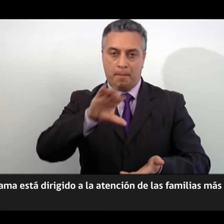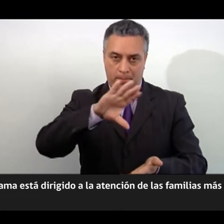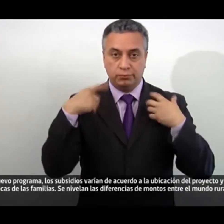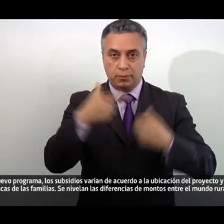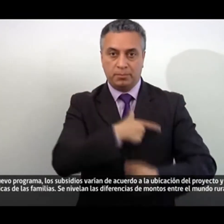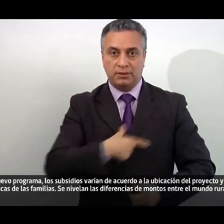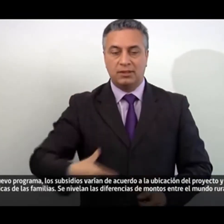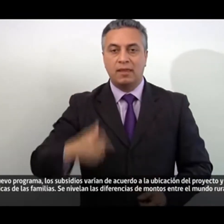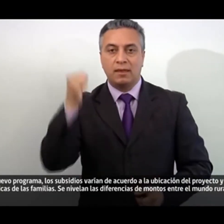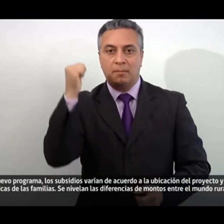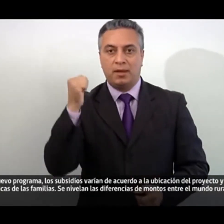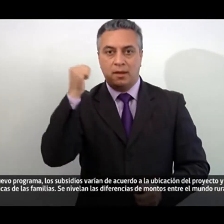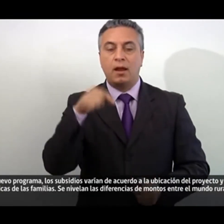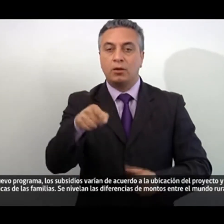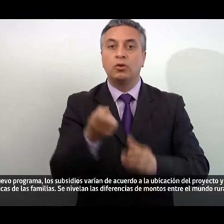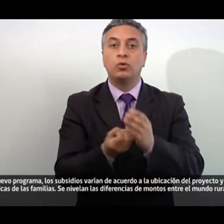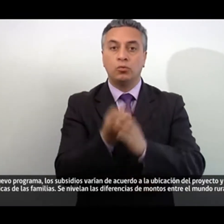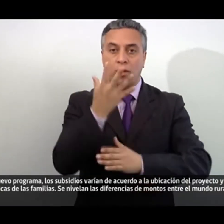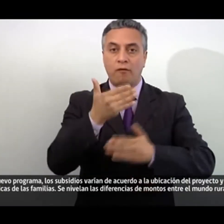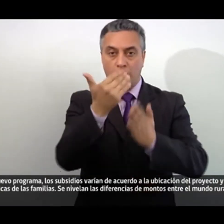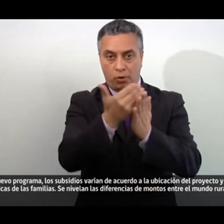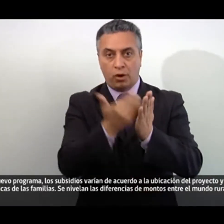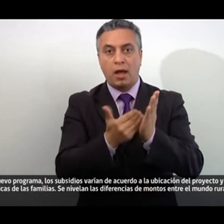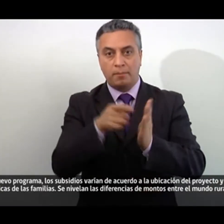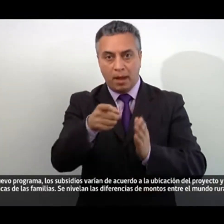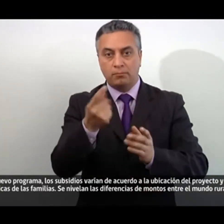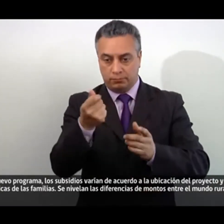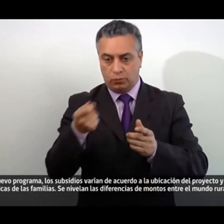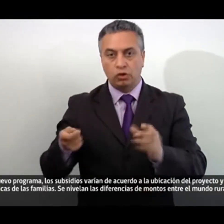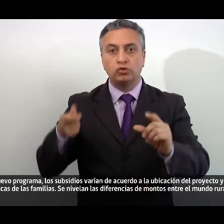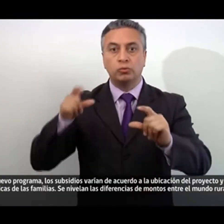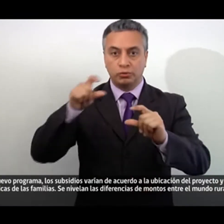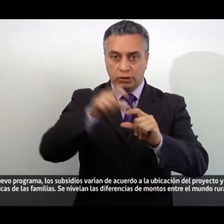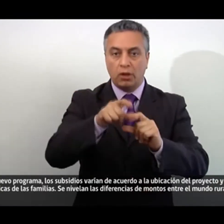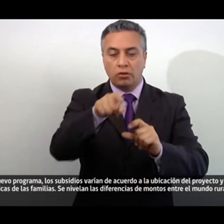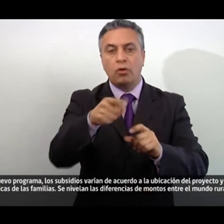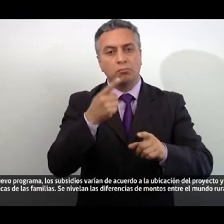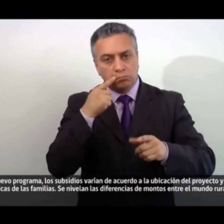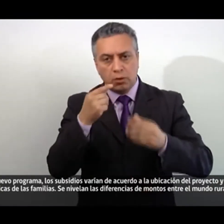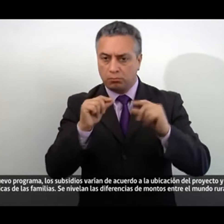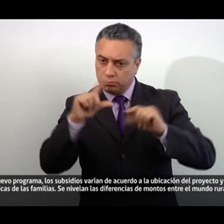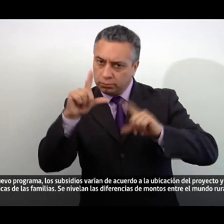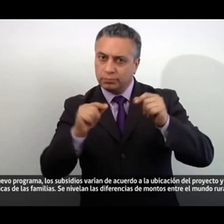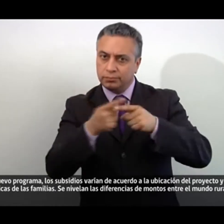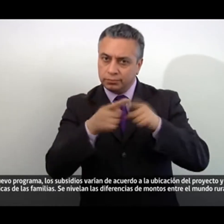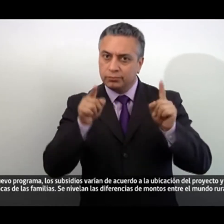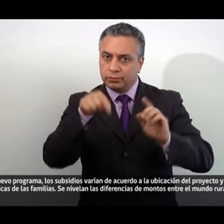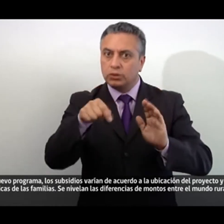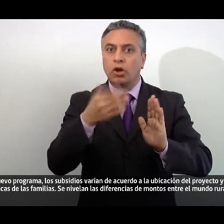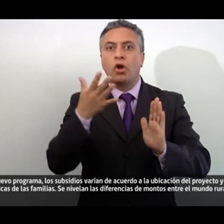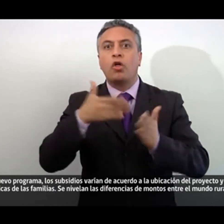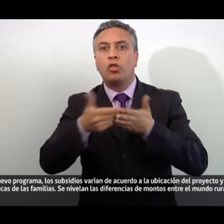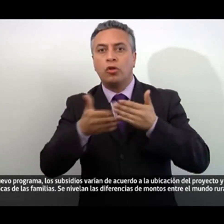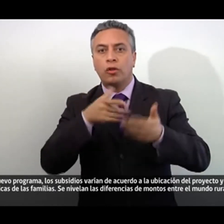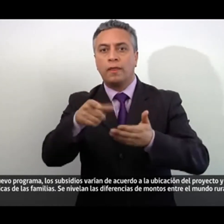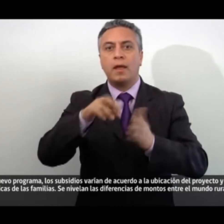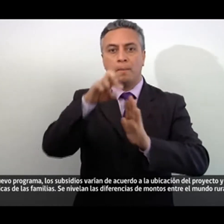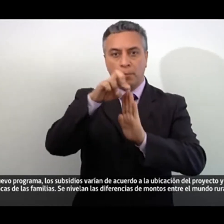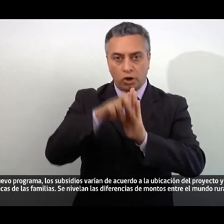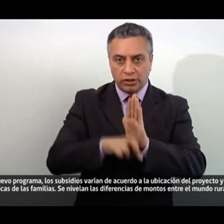reestructuración. Con este nuevo programa, los subsidios varían de acuerdo a la ubicación del proyecto y las características de las familias. Se